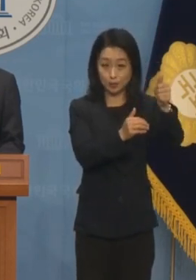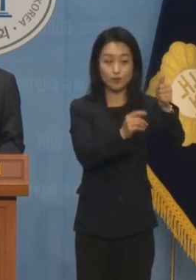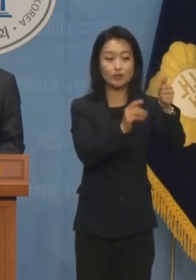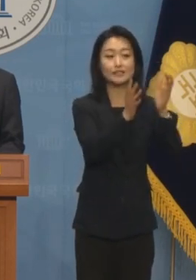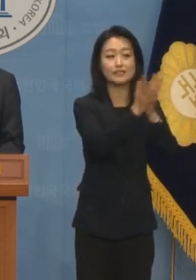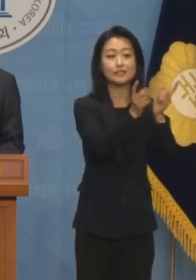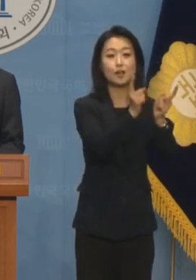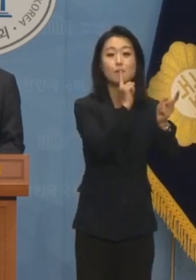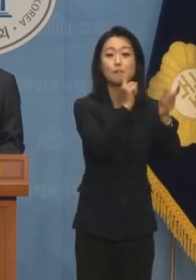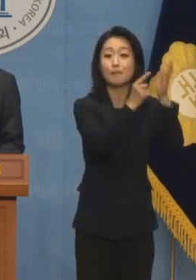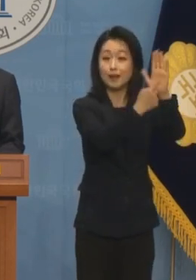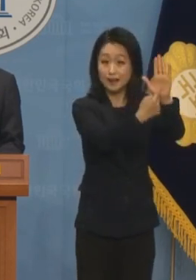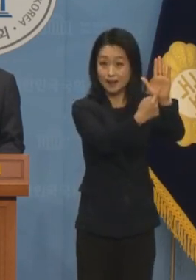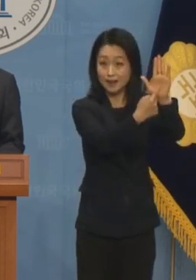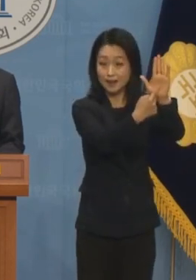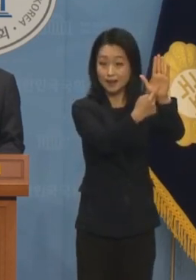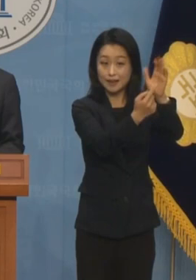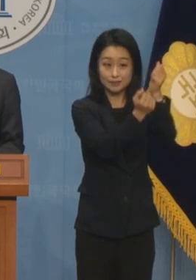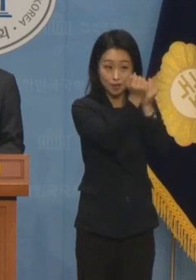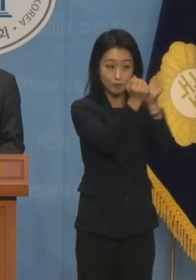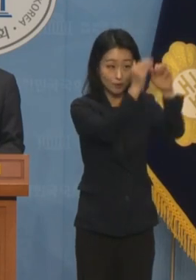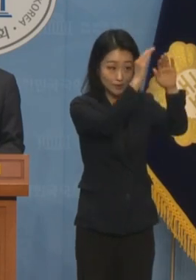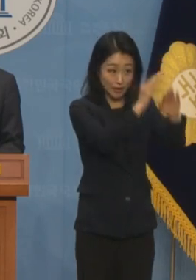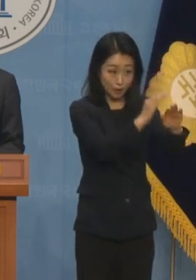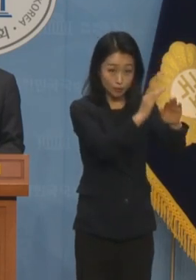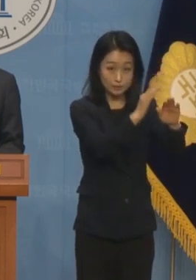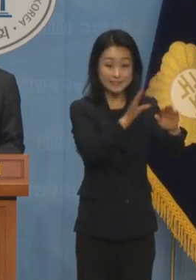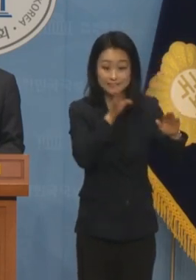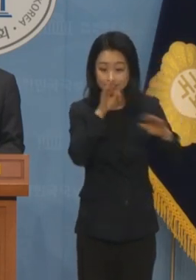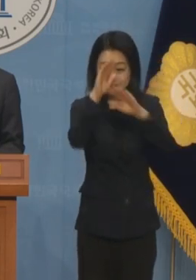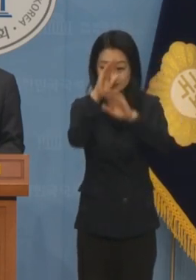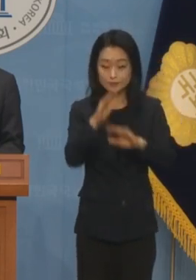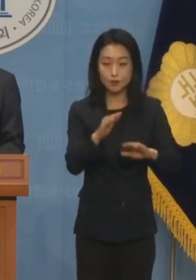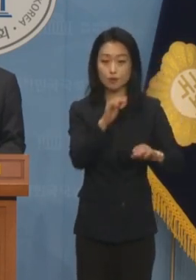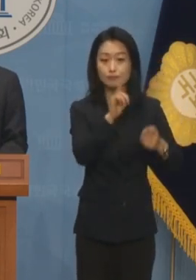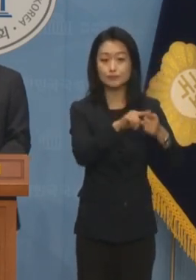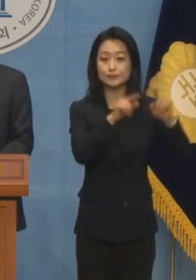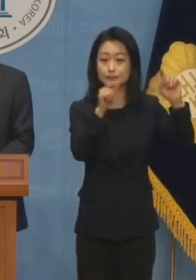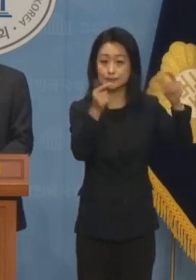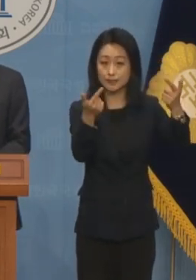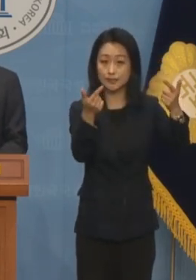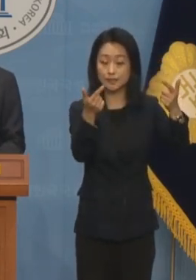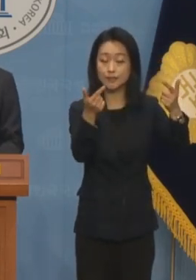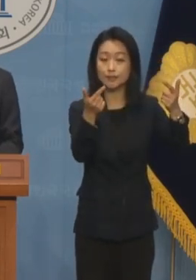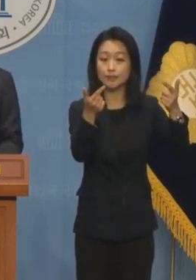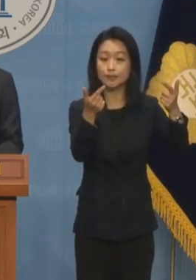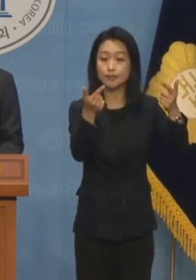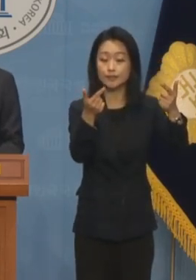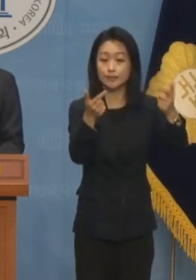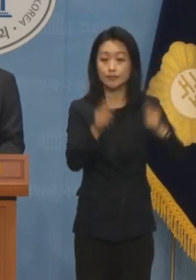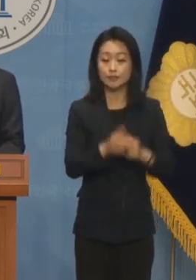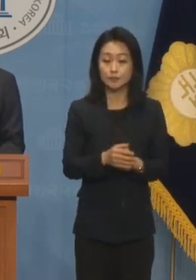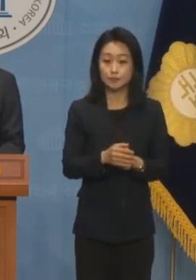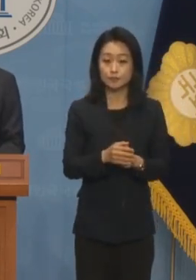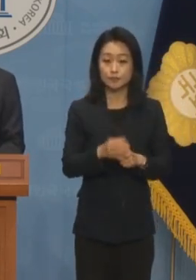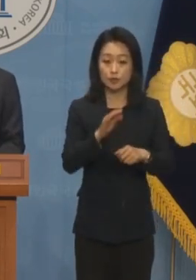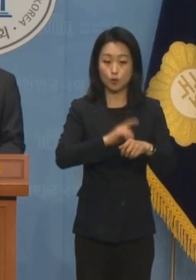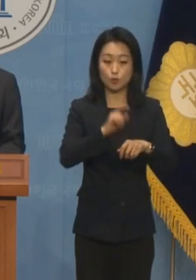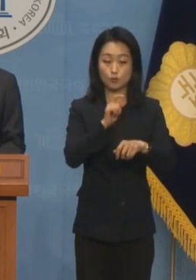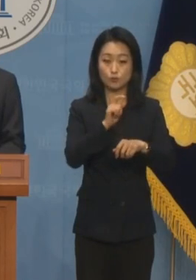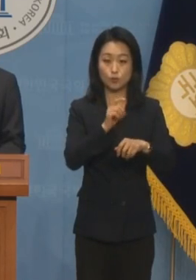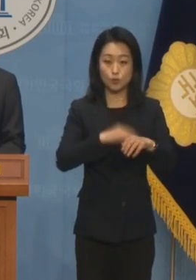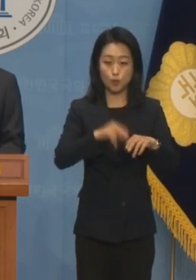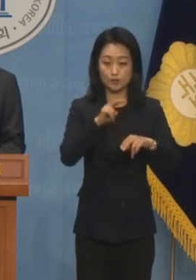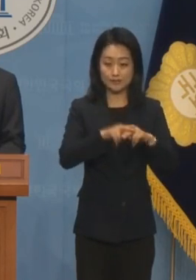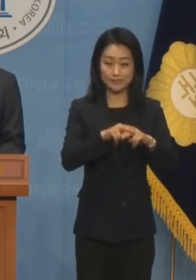기자회견에서의 대통령의 해명과는 앞뒤가 맞지 않습니다. 이시원 공직기관